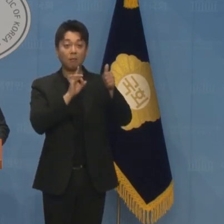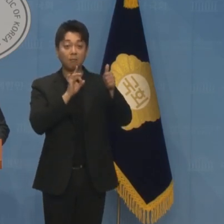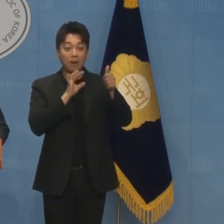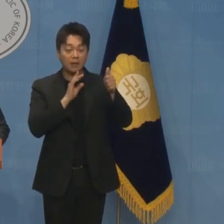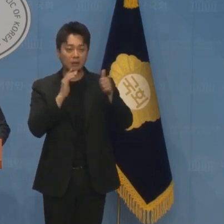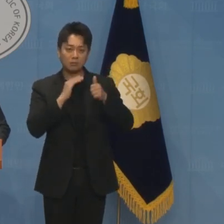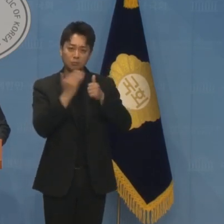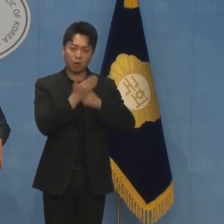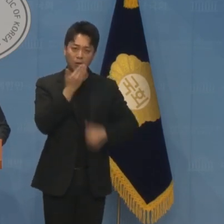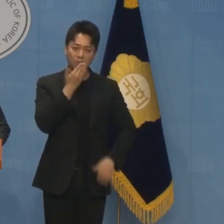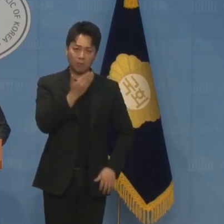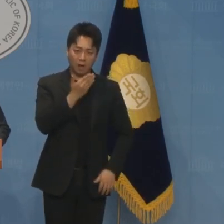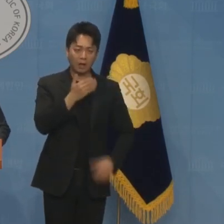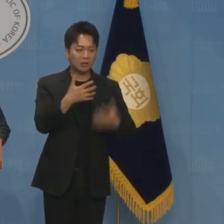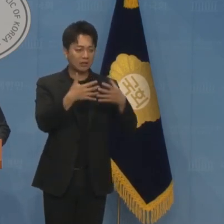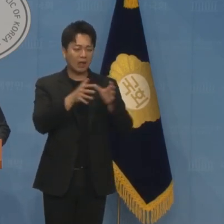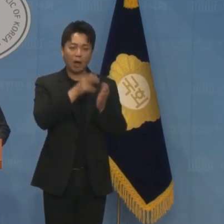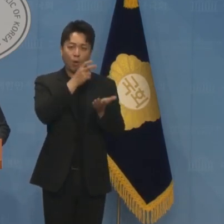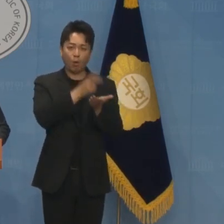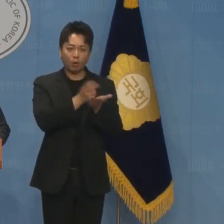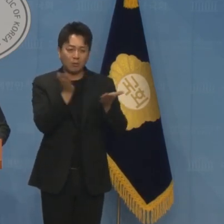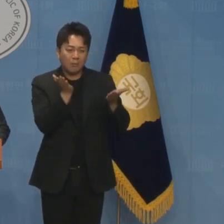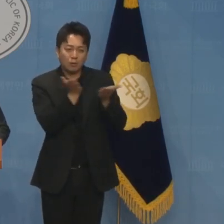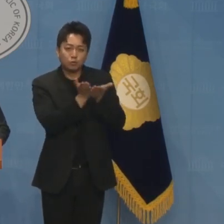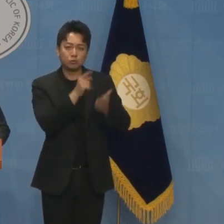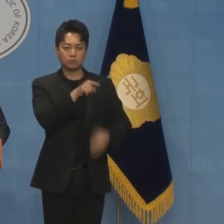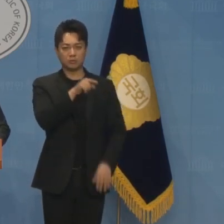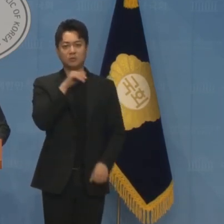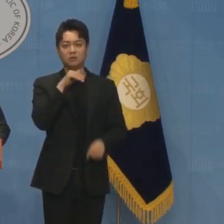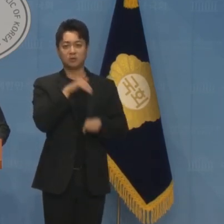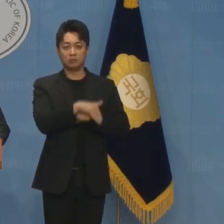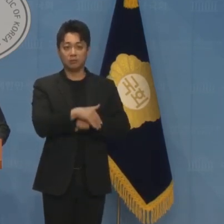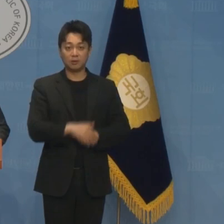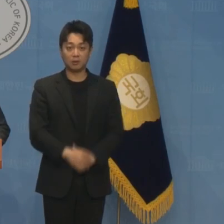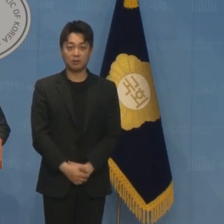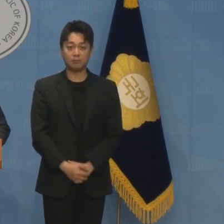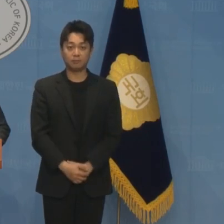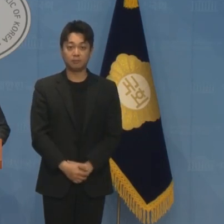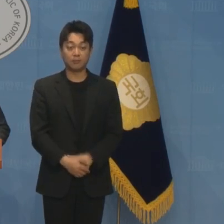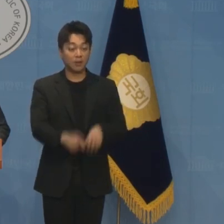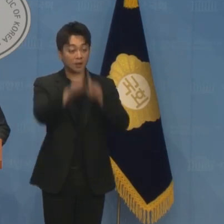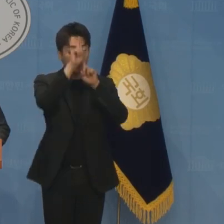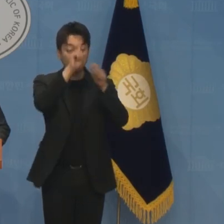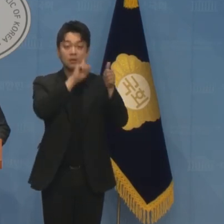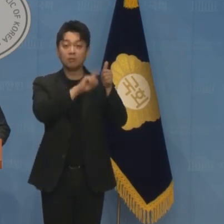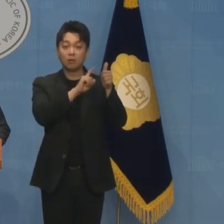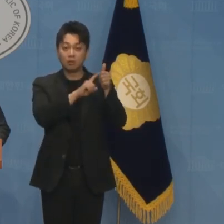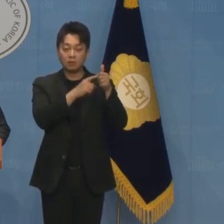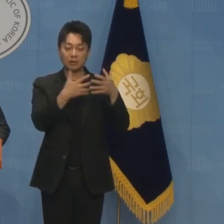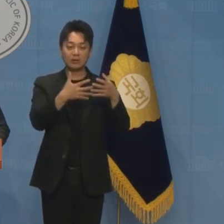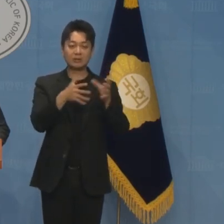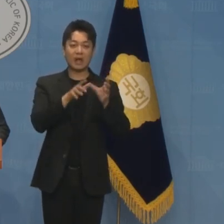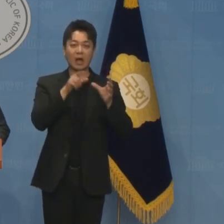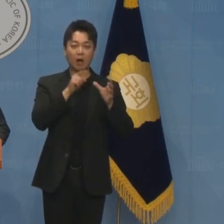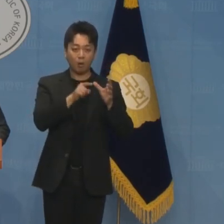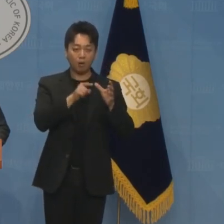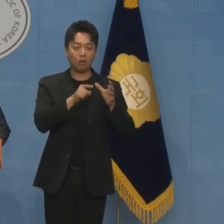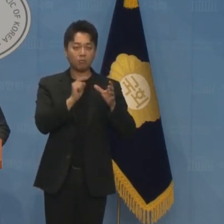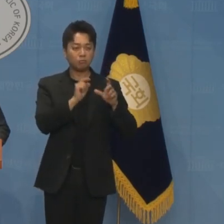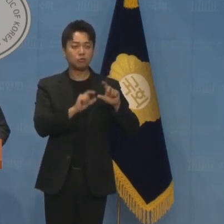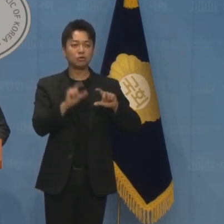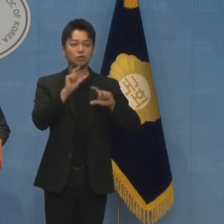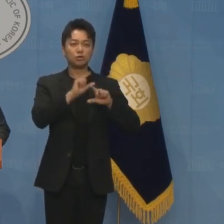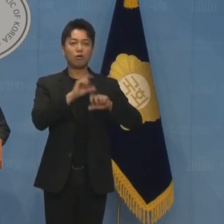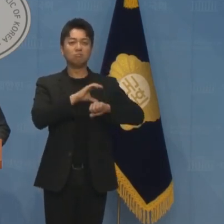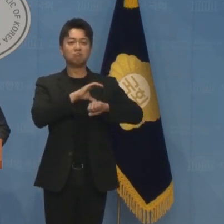추명 당원입니다 개정한 통과시이 대표는 당언 위의 존재 초당적